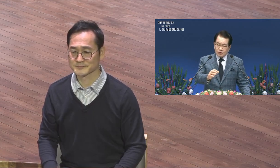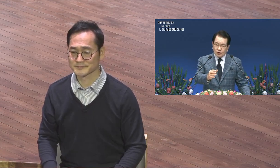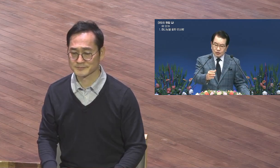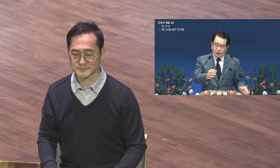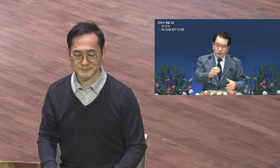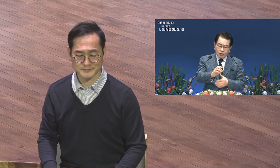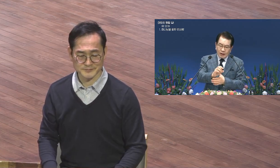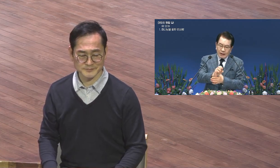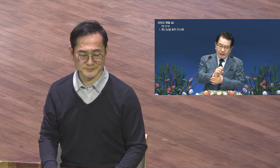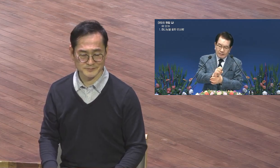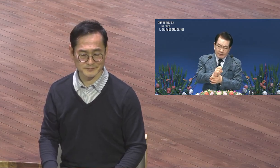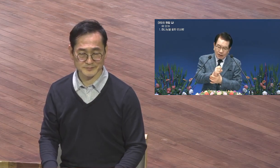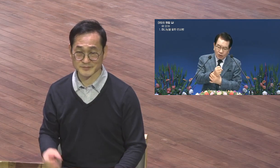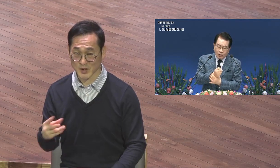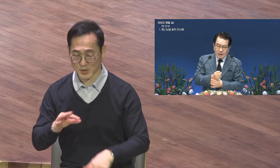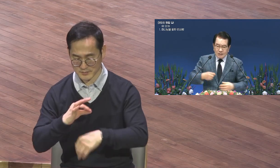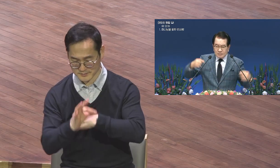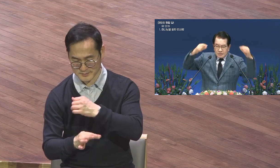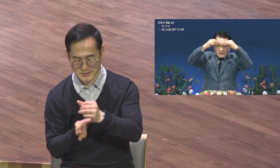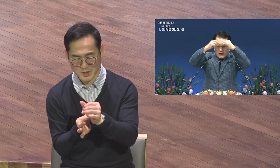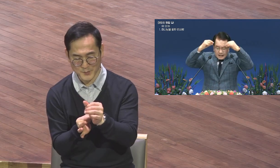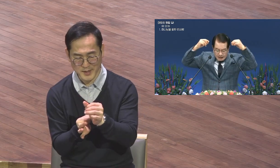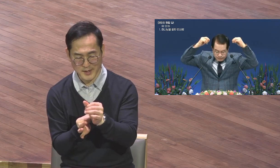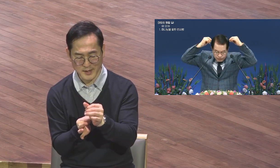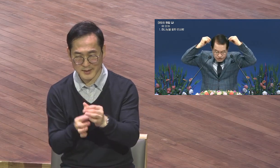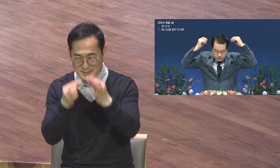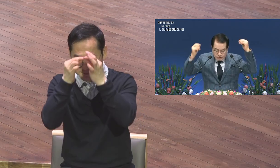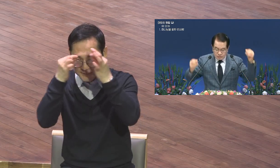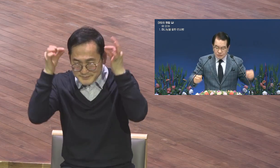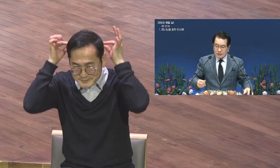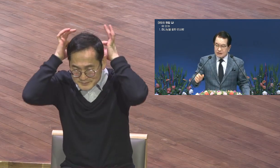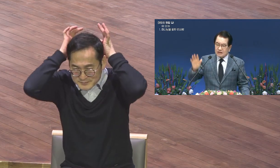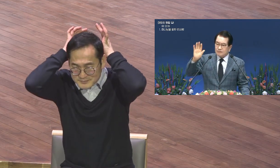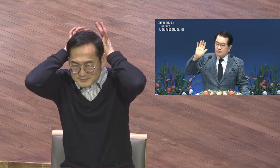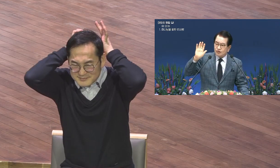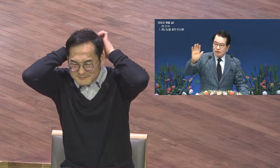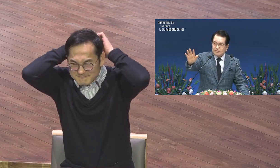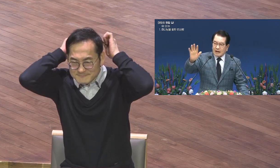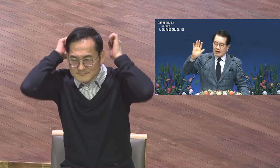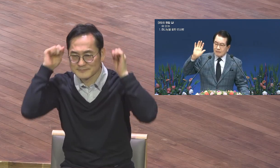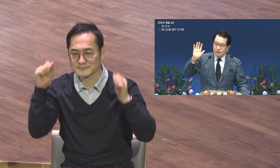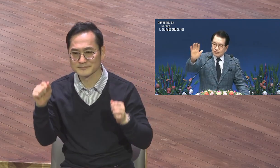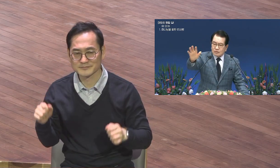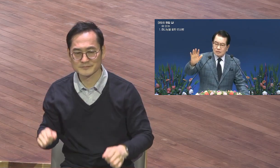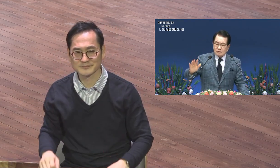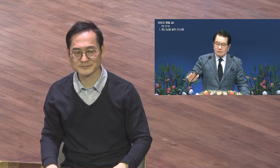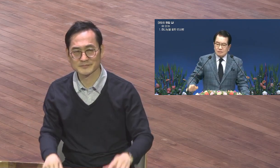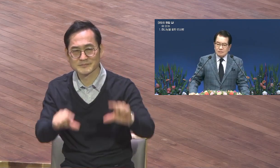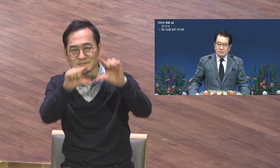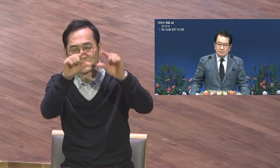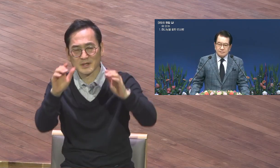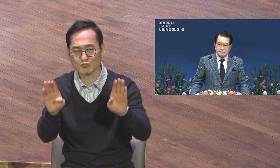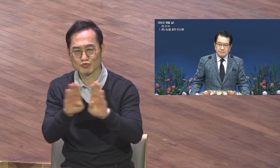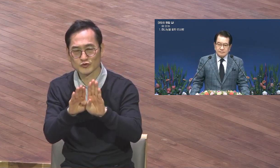것입니다. 그것도 손목에 메고 미간에 붙이고 집 문, 바깥 문